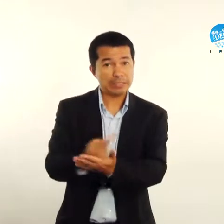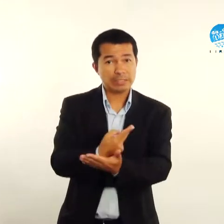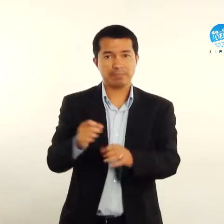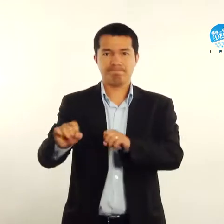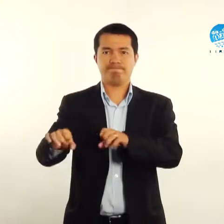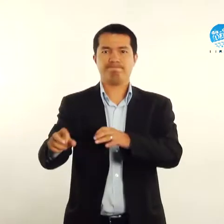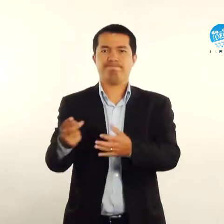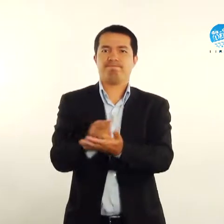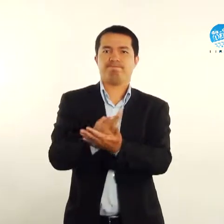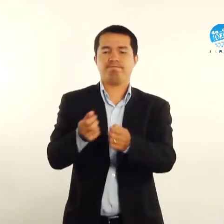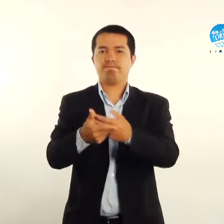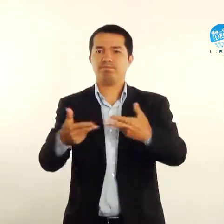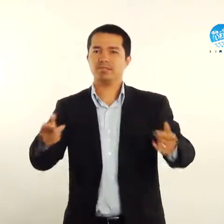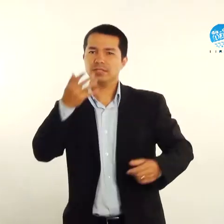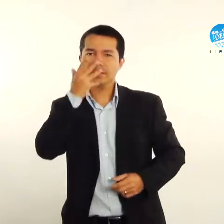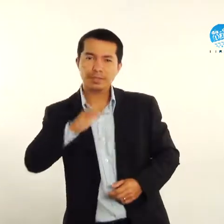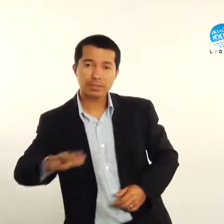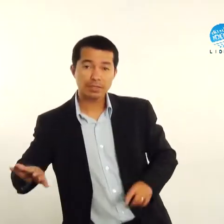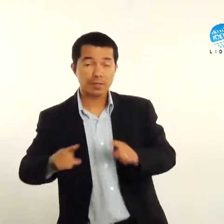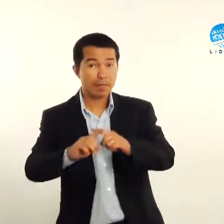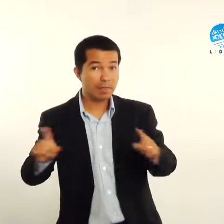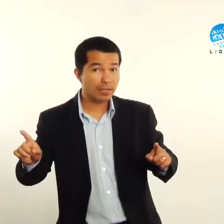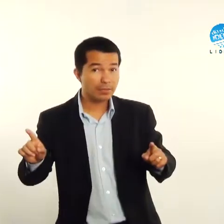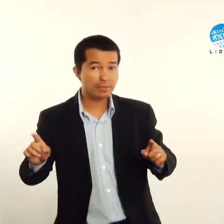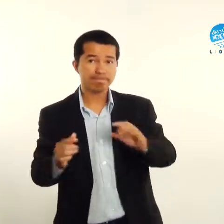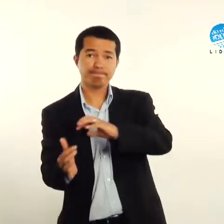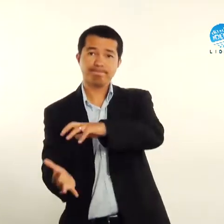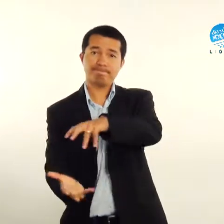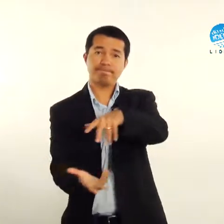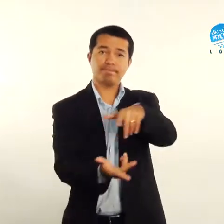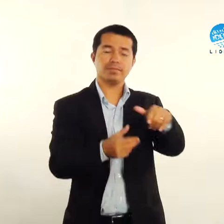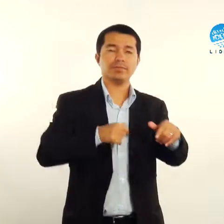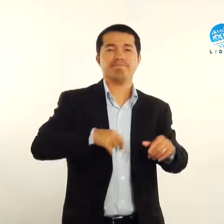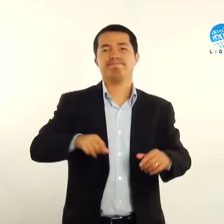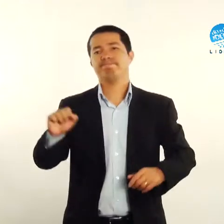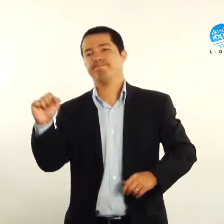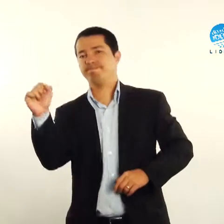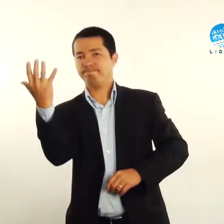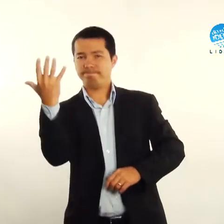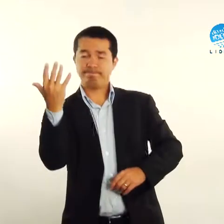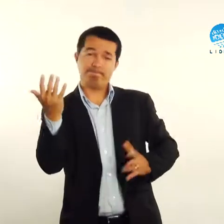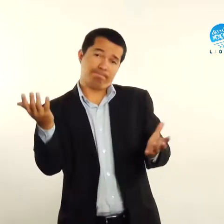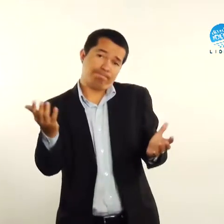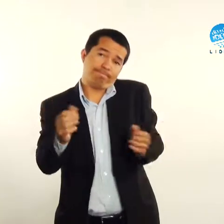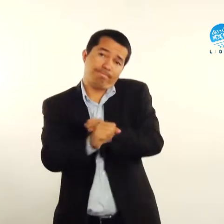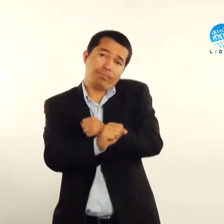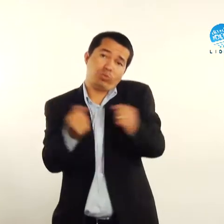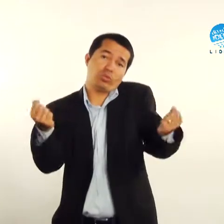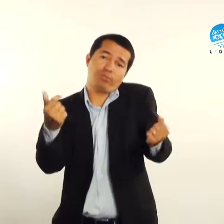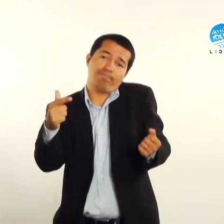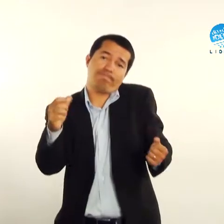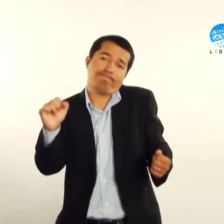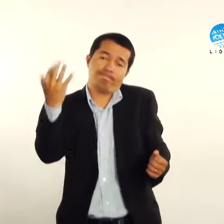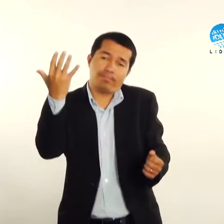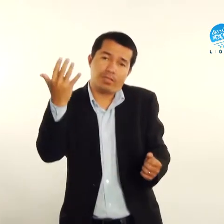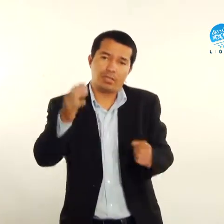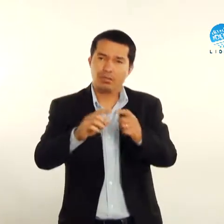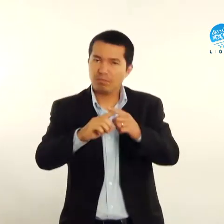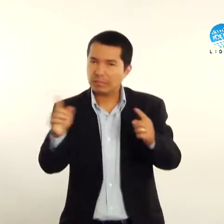coisas aconteçam, mas ai daquele por meio de quem elas acontecem. Se a sua mão ou o